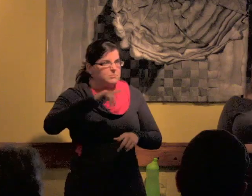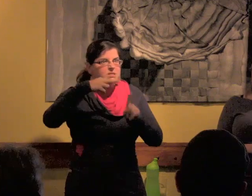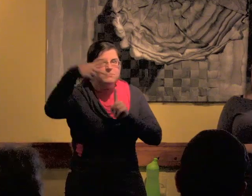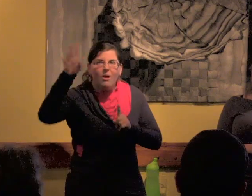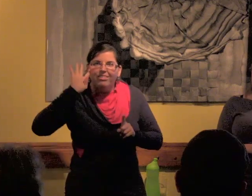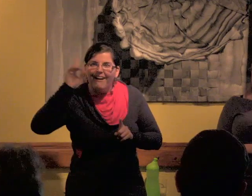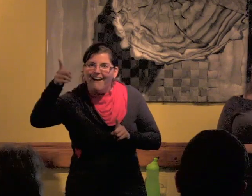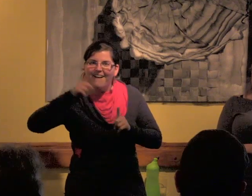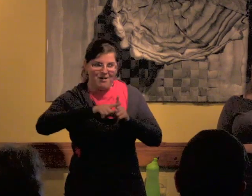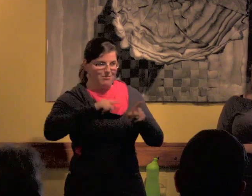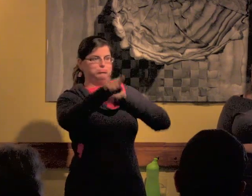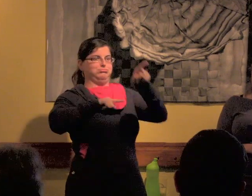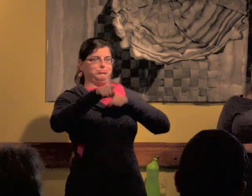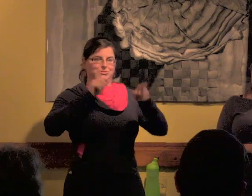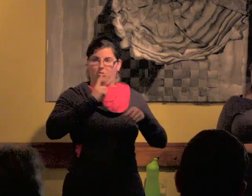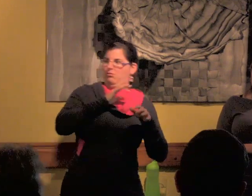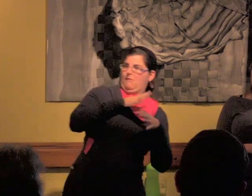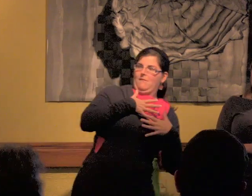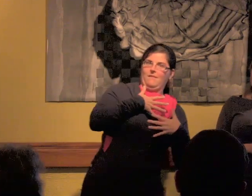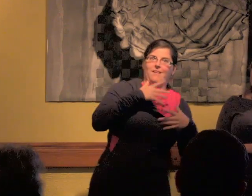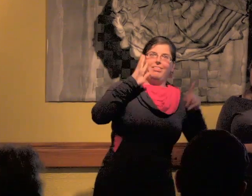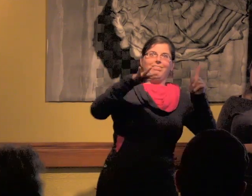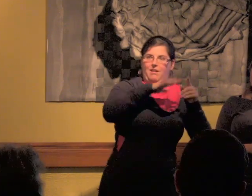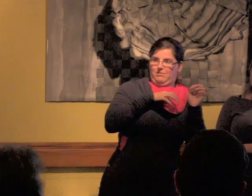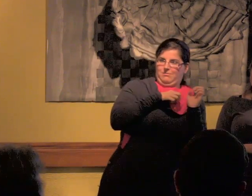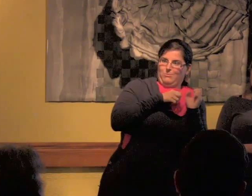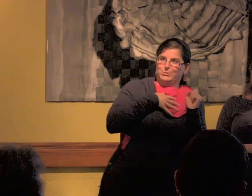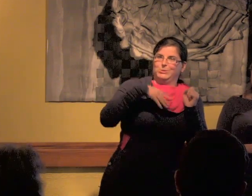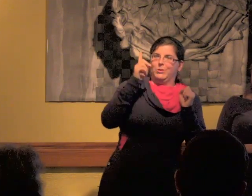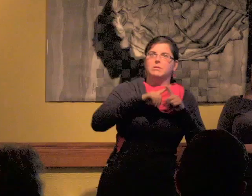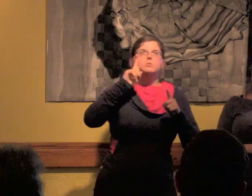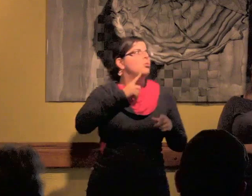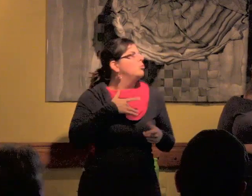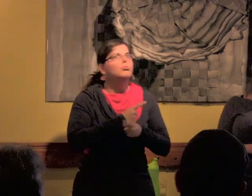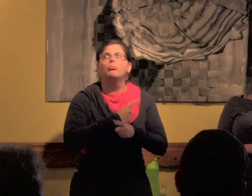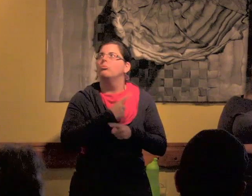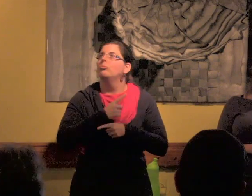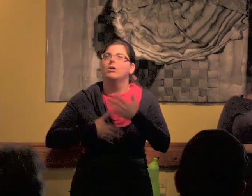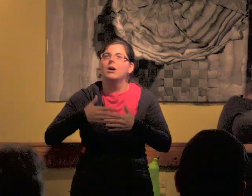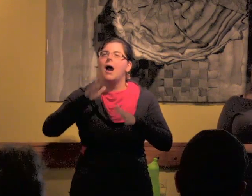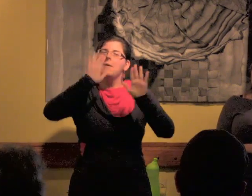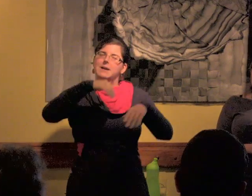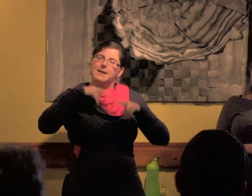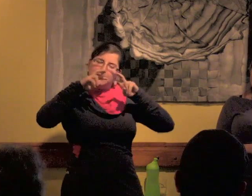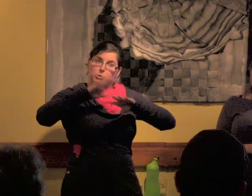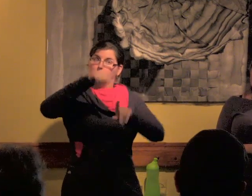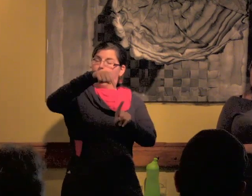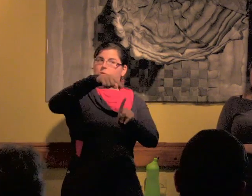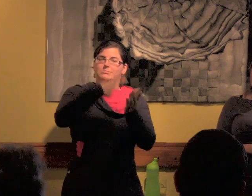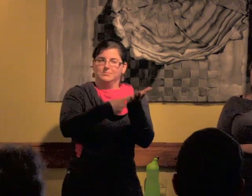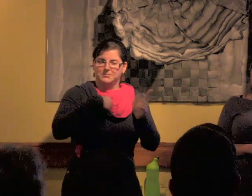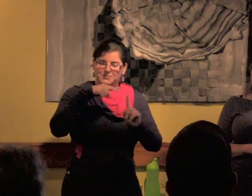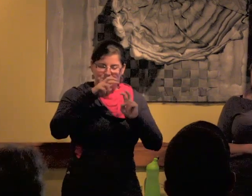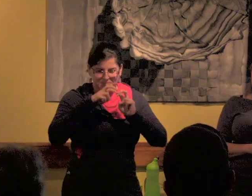cet interprète-là, je m'en suis vraiment rendu compte. Je m'en suis rendu compte parce que j'ai eu la perception d'une personne entendante qui connaît bien la communauté sourde. Et des fois, entre personnes